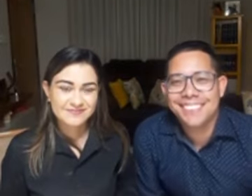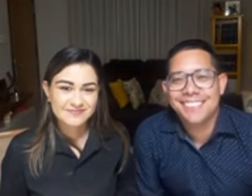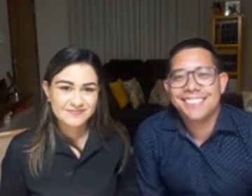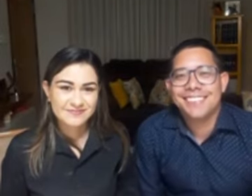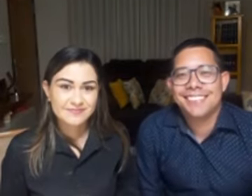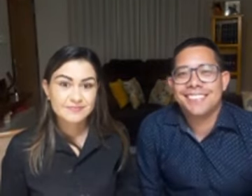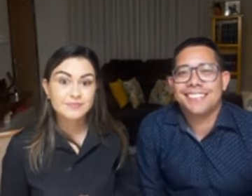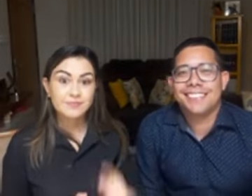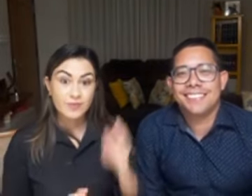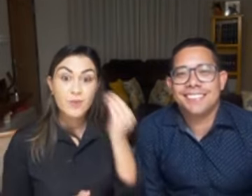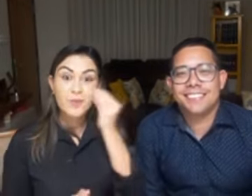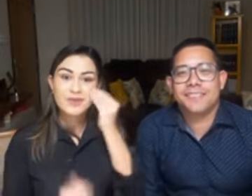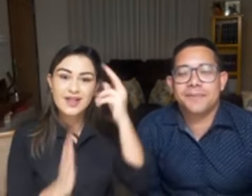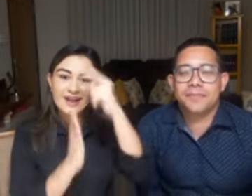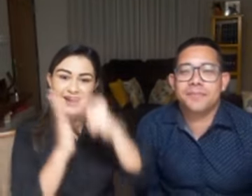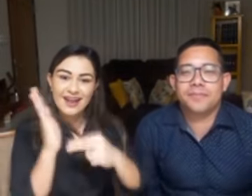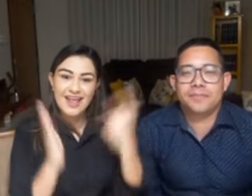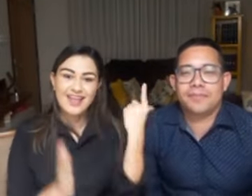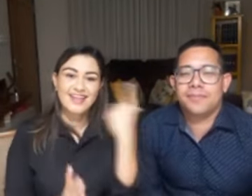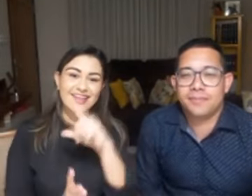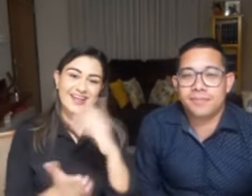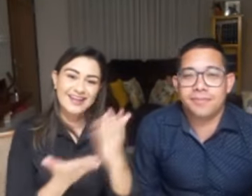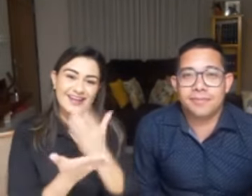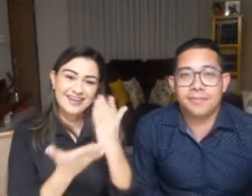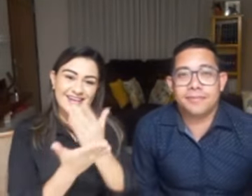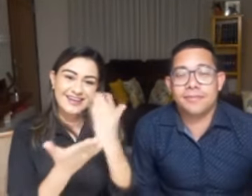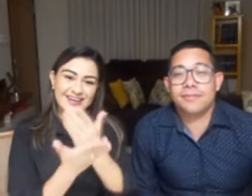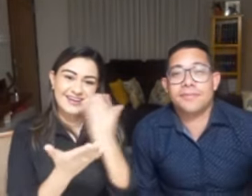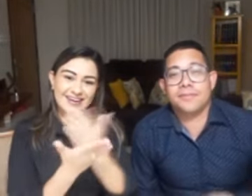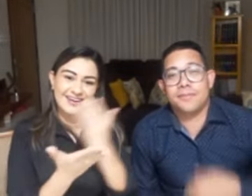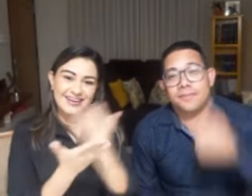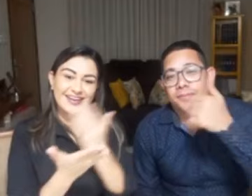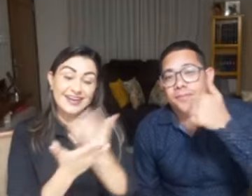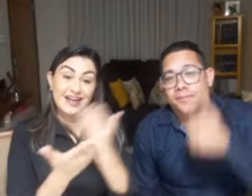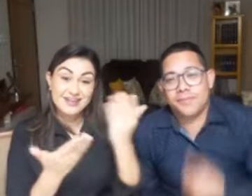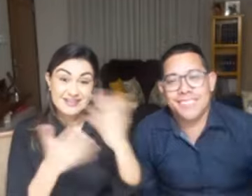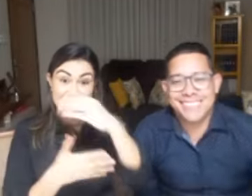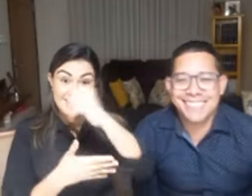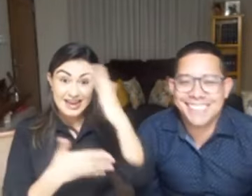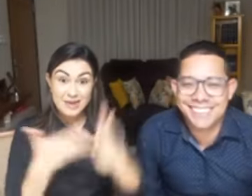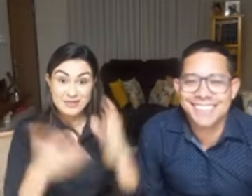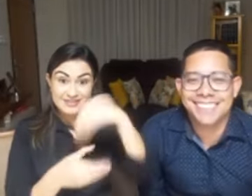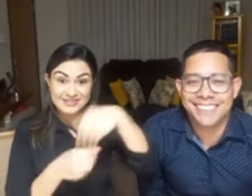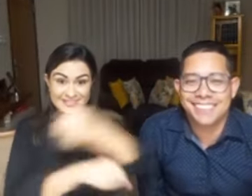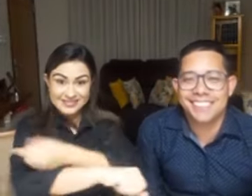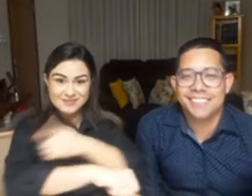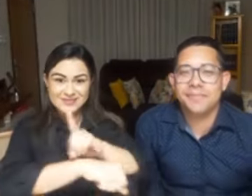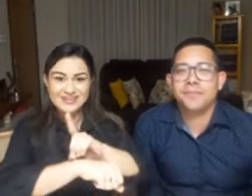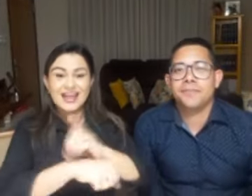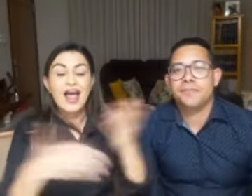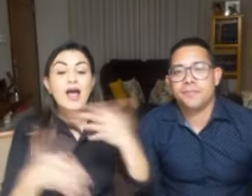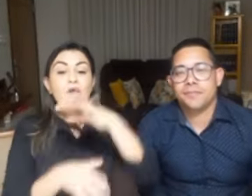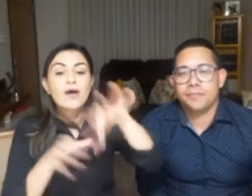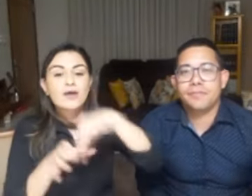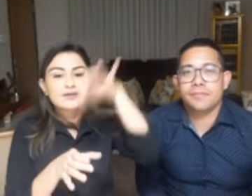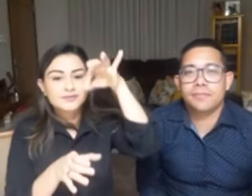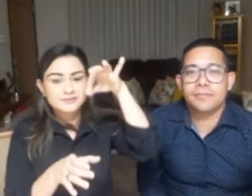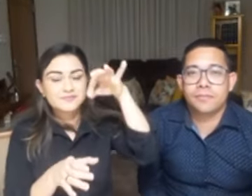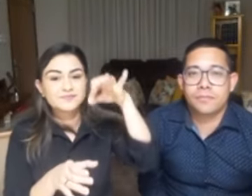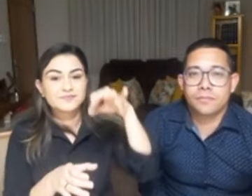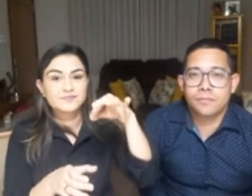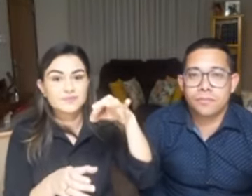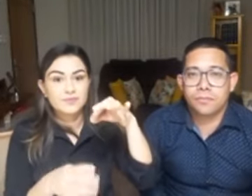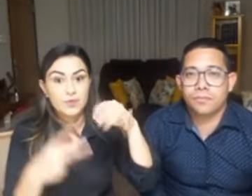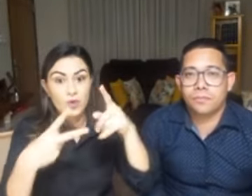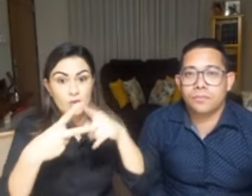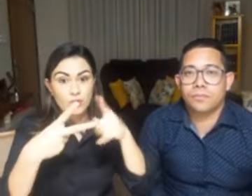também de ler, ganhar um livro aí, o Libras no Contexto da Assembleia de Deus. Olha só. Então vamos sortear então, né, 2 nomes aí de